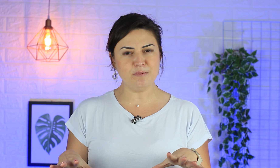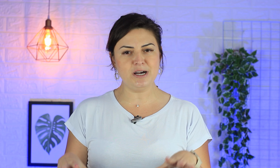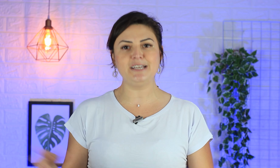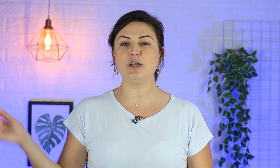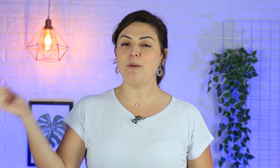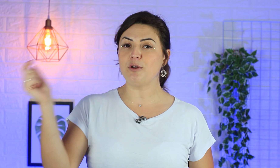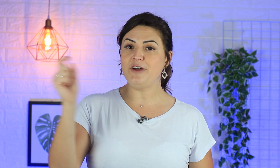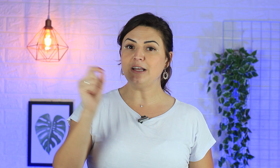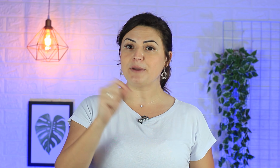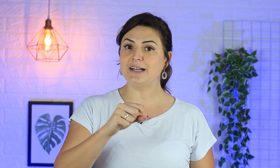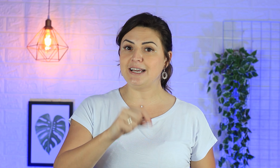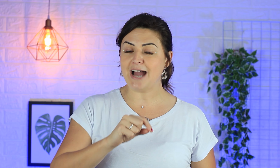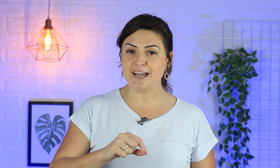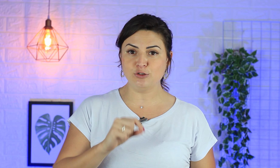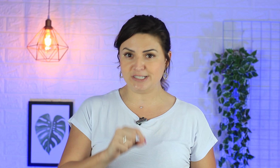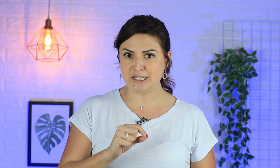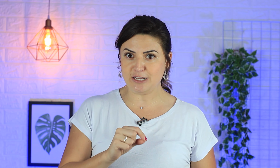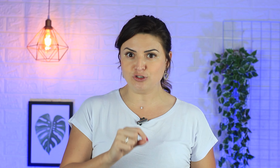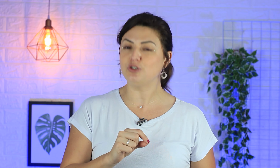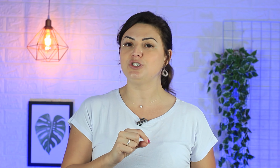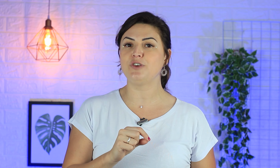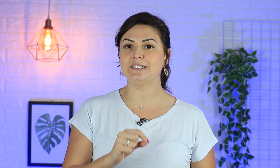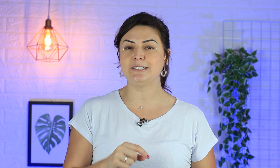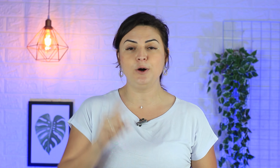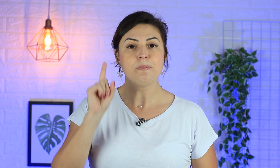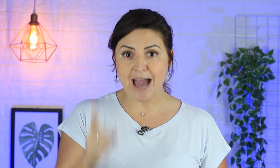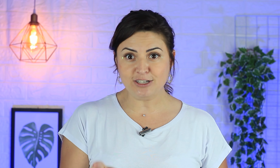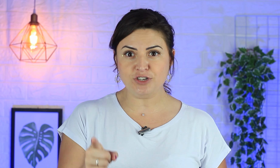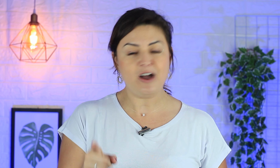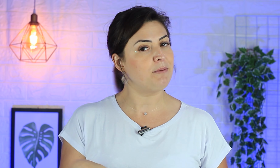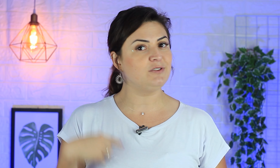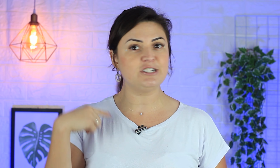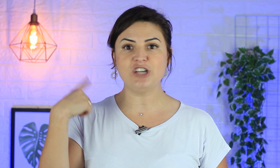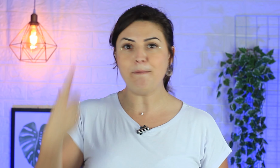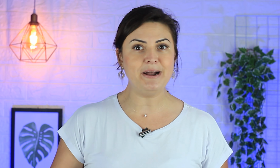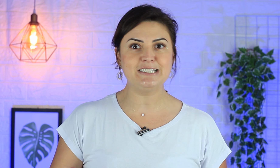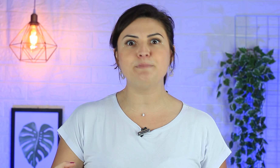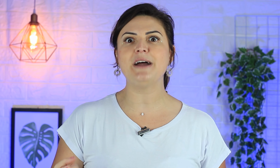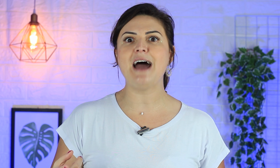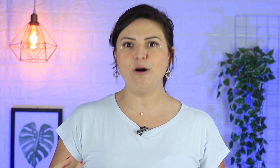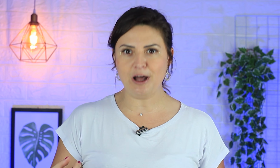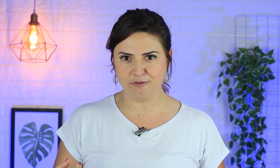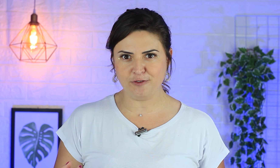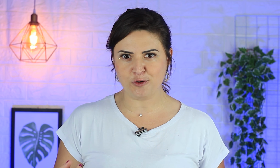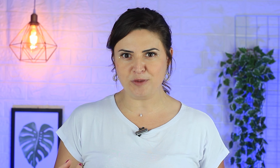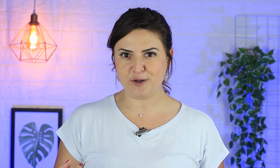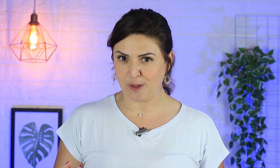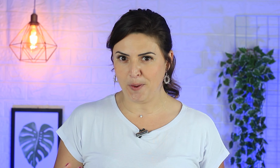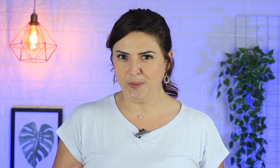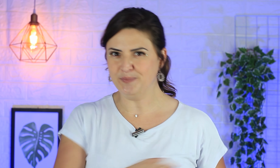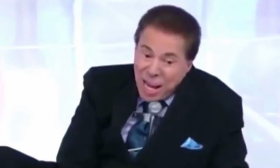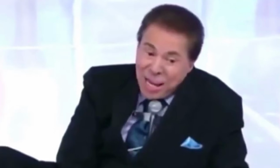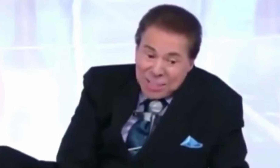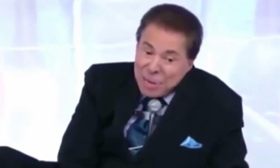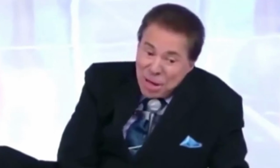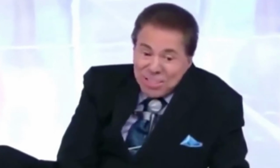semana. Então, aproveita pra clicar aí no sininho de notificação e ativar pra você já participar da aula ao vivo comigo, tá bom? É, tá bom.